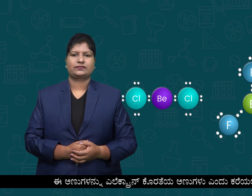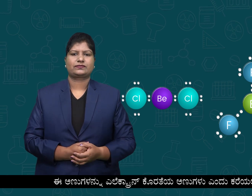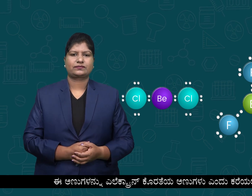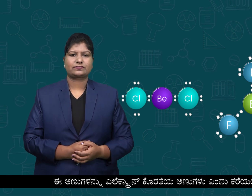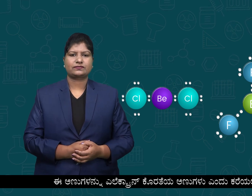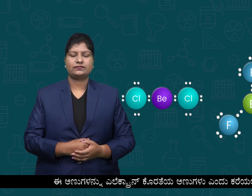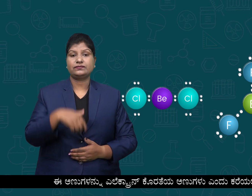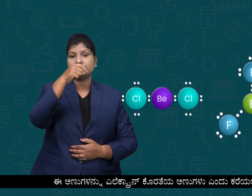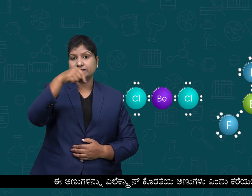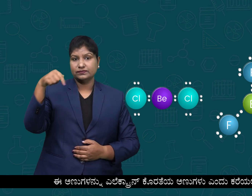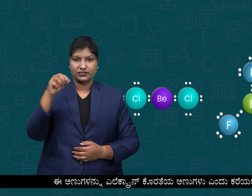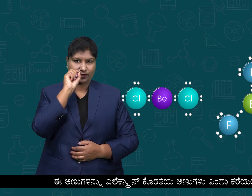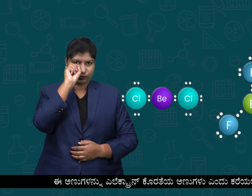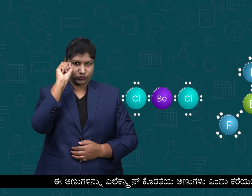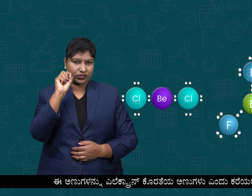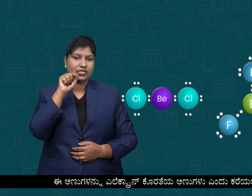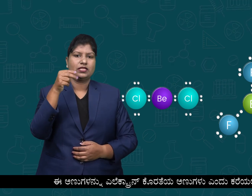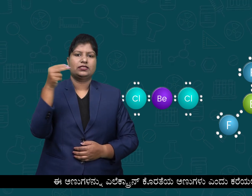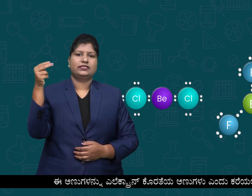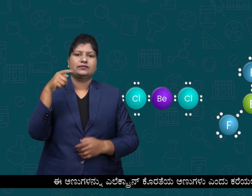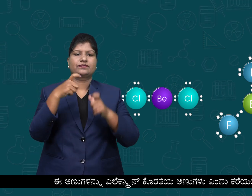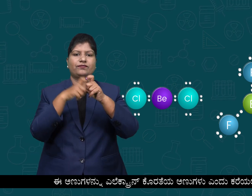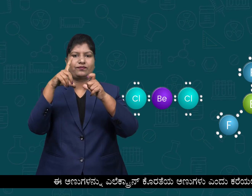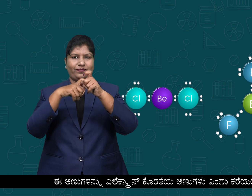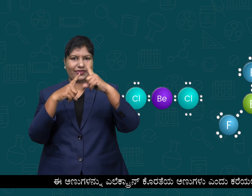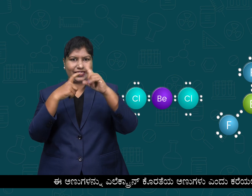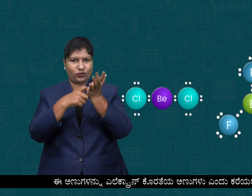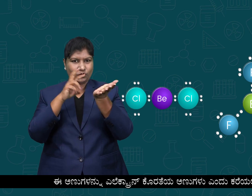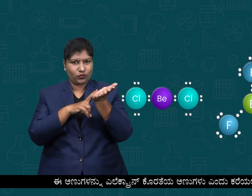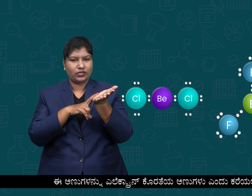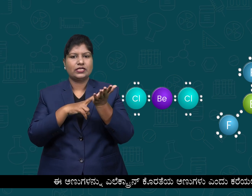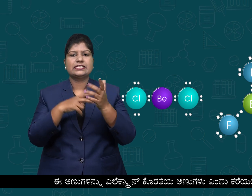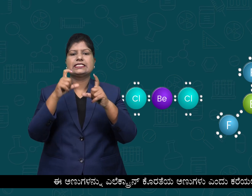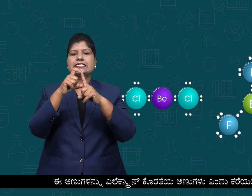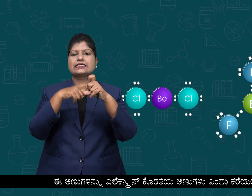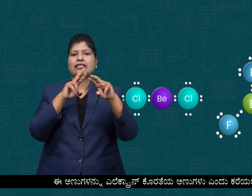ಈ ಅಣುಗಳನ್ನು ಎಲೆಕ್ಟ್ರಾನ್ ಕೊರತೆಯ ಅಣುಗಳು ಎಂದು ಕರೆಯಲಾಗುತ್ತದೆ.